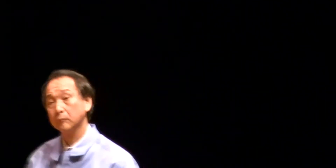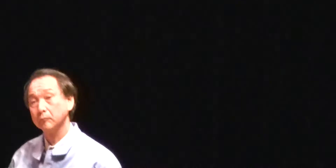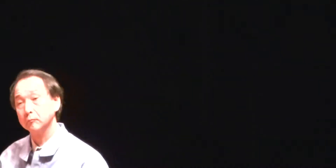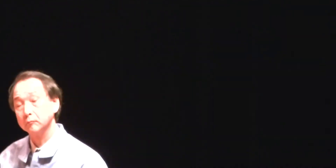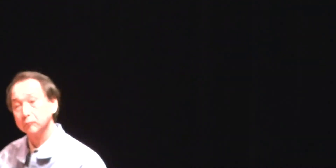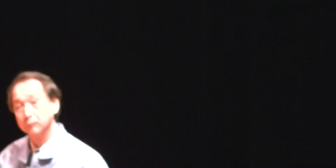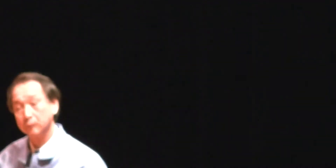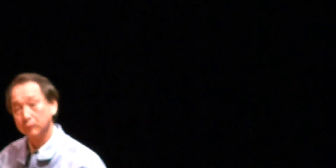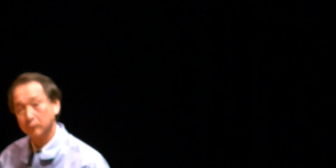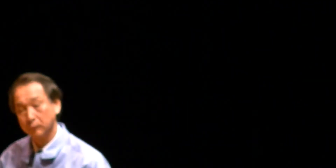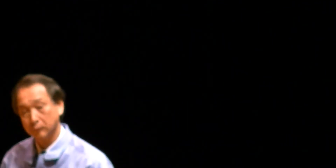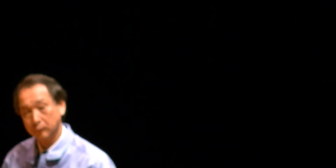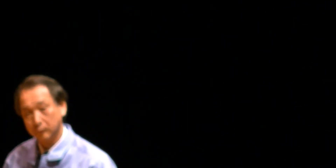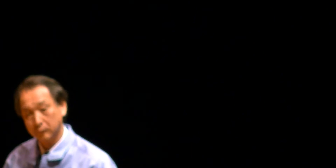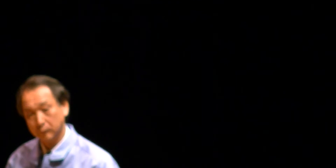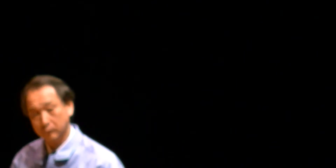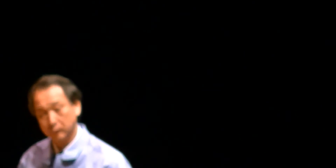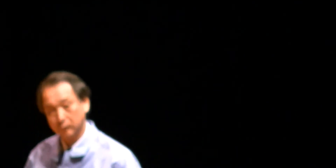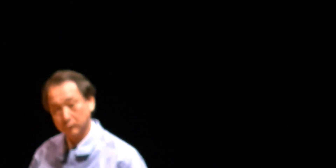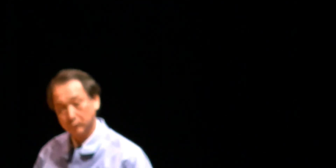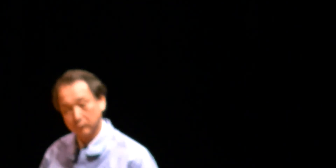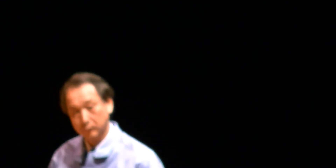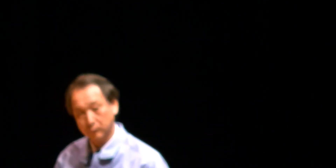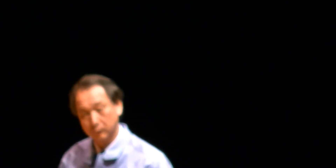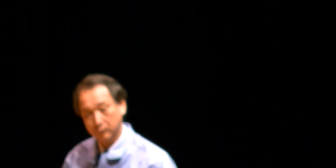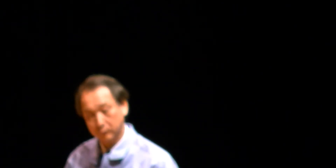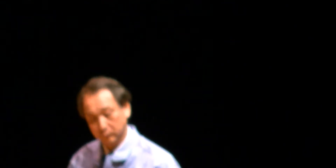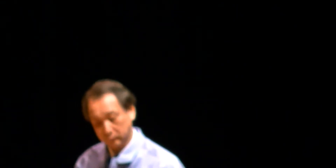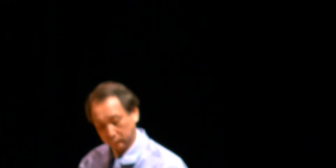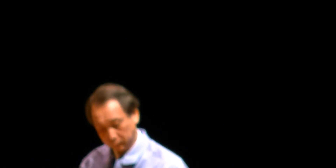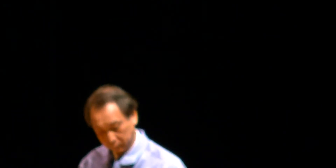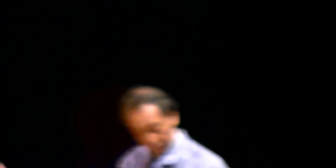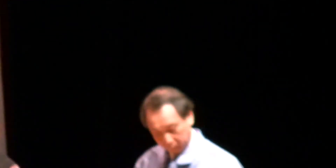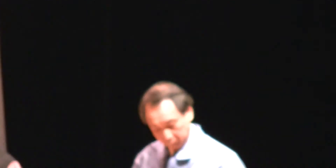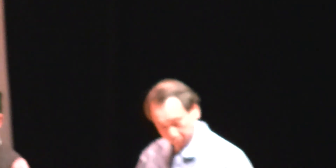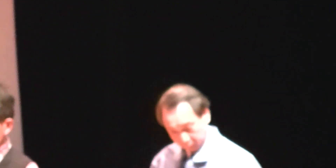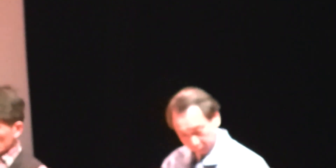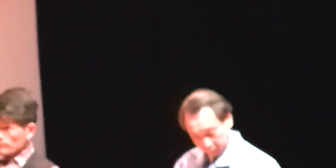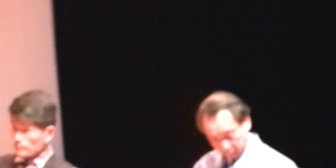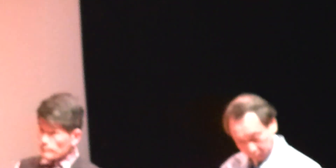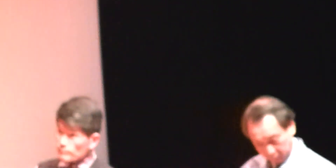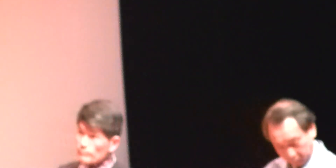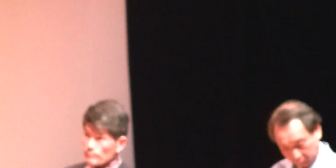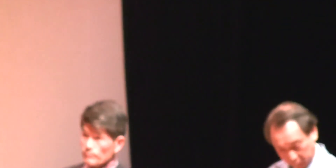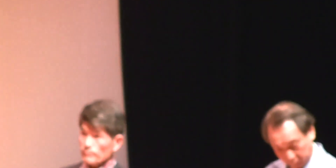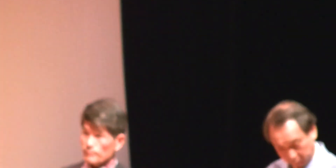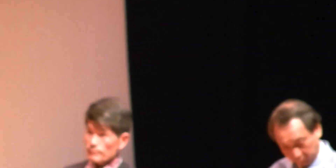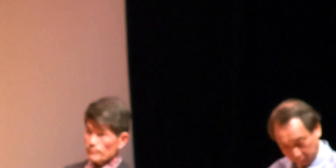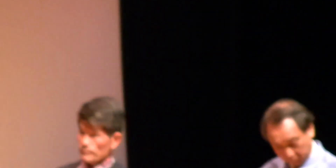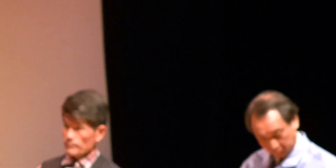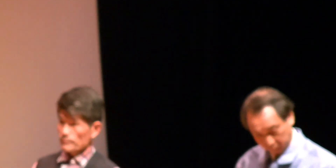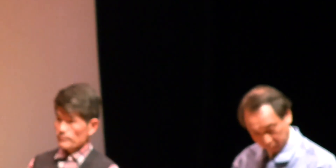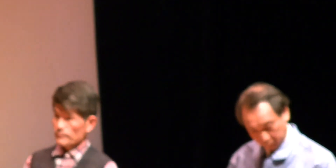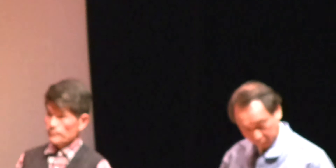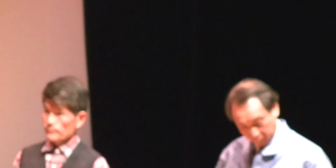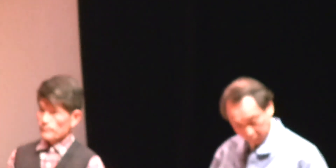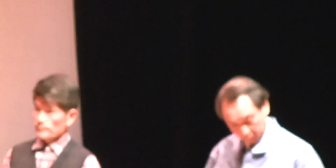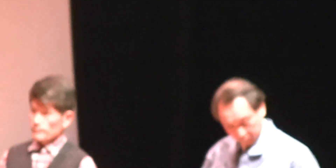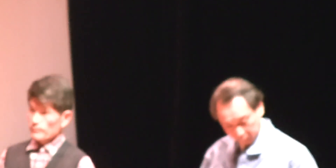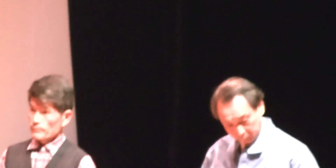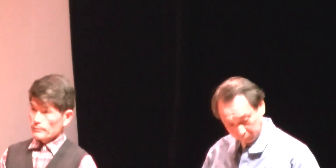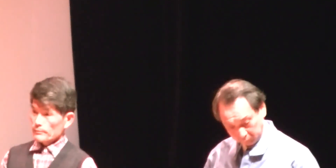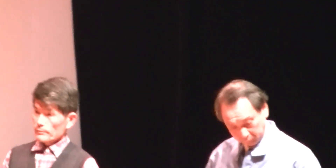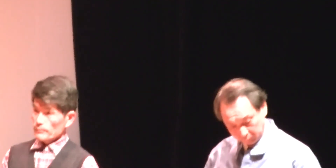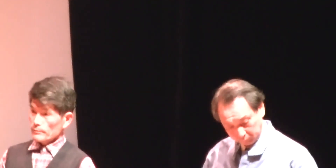でした。6月に相馬へ、相馬では保護されていた犬のお世話をしました。しか